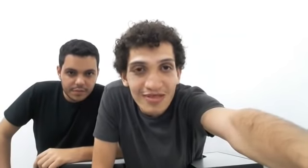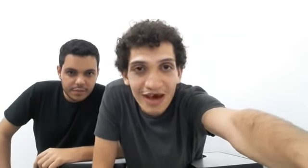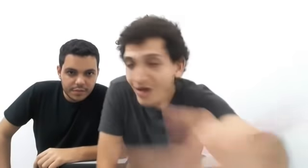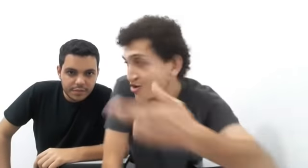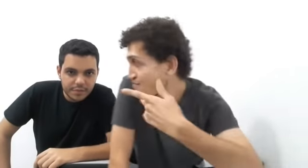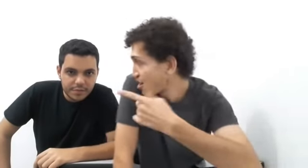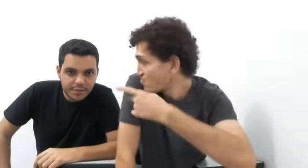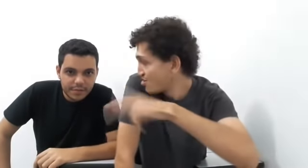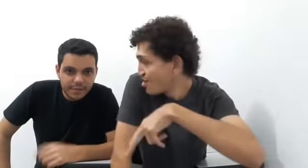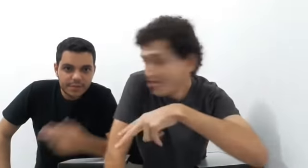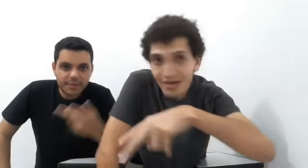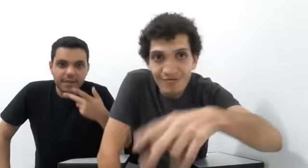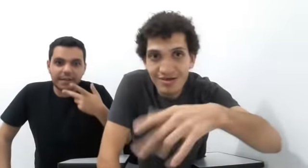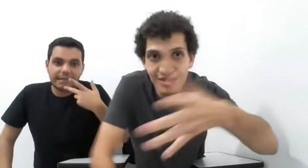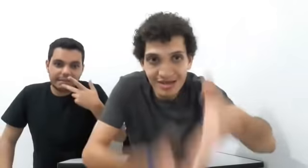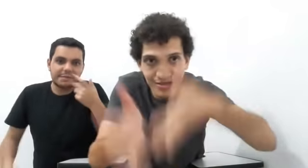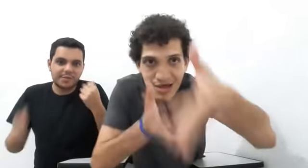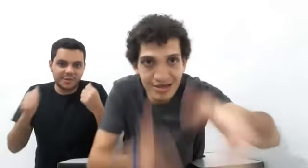Agora eu só falar para você ver, né?